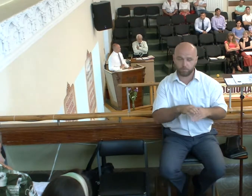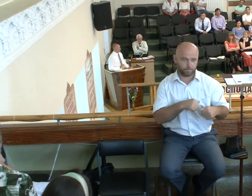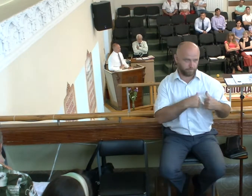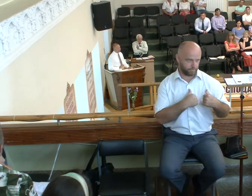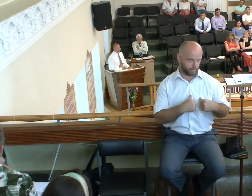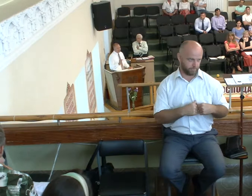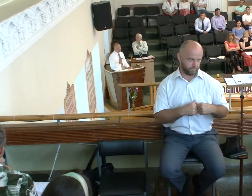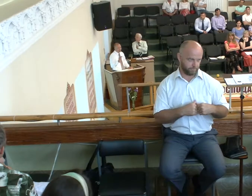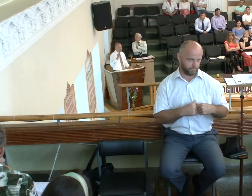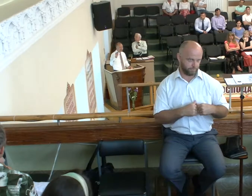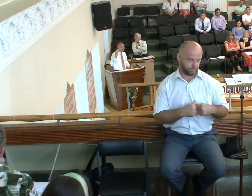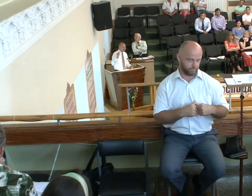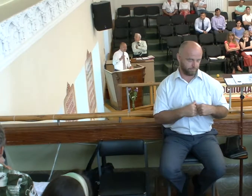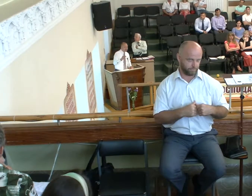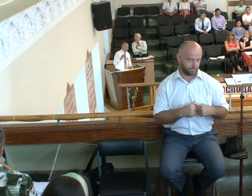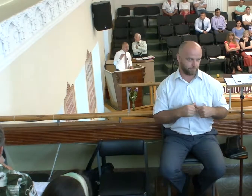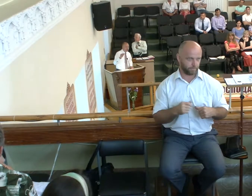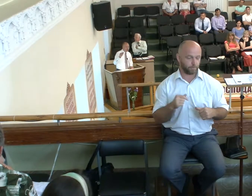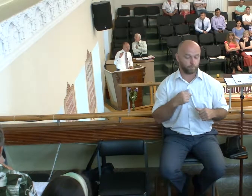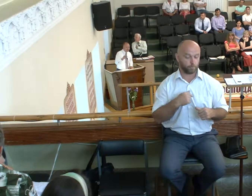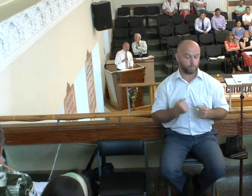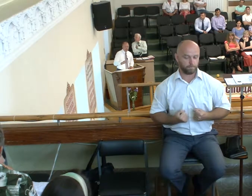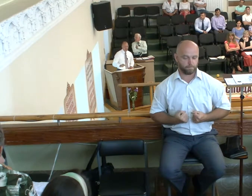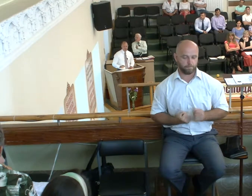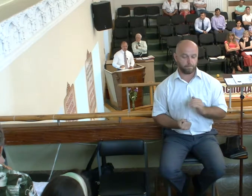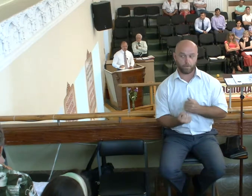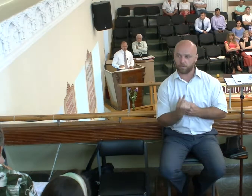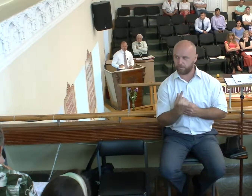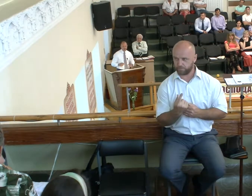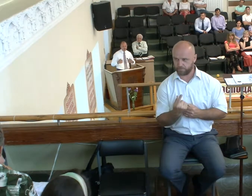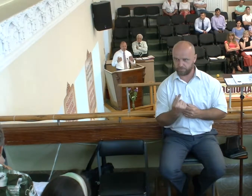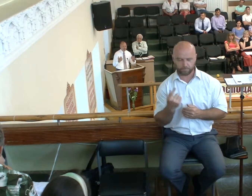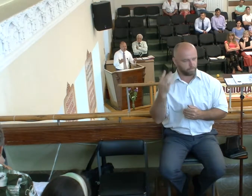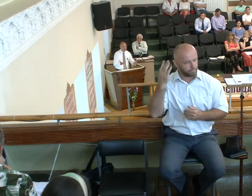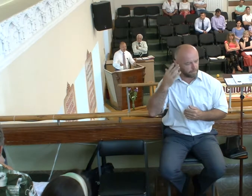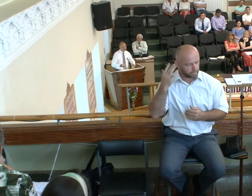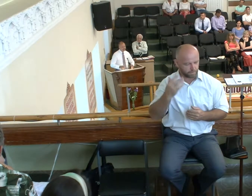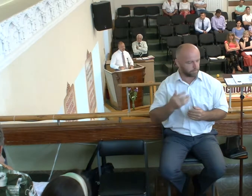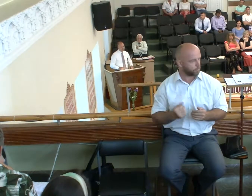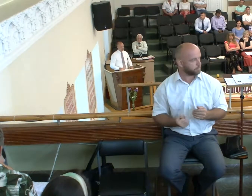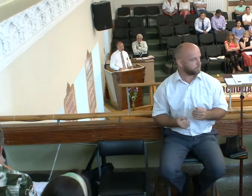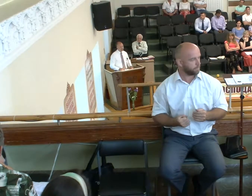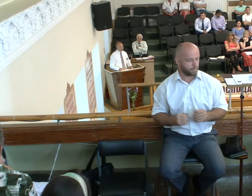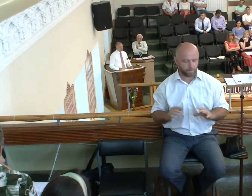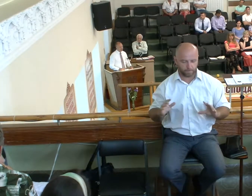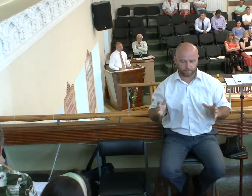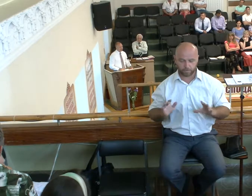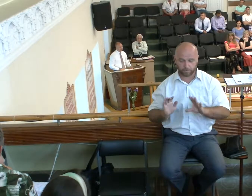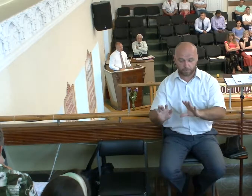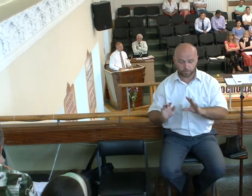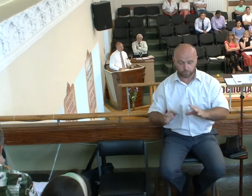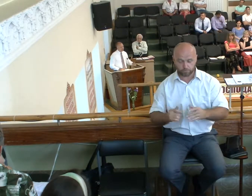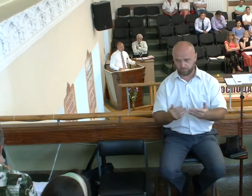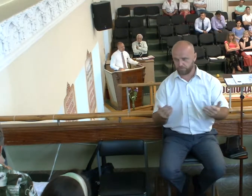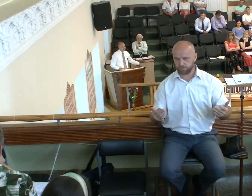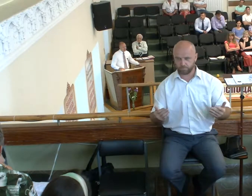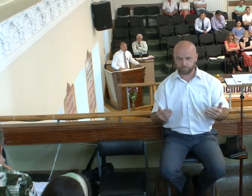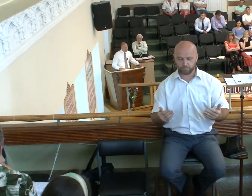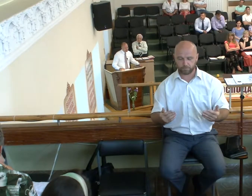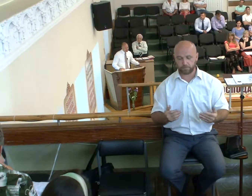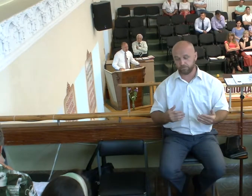жизнь наполнена. Только то, чем наши мысли наполнены. Только это из нас выльется. Друзья